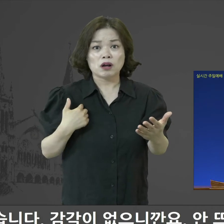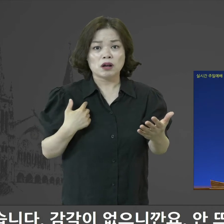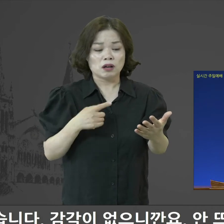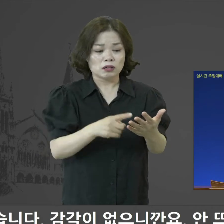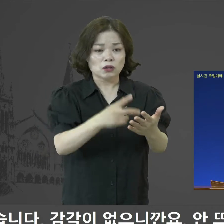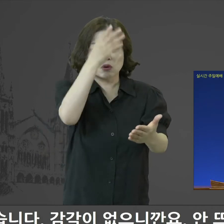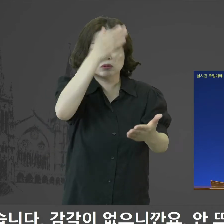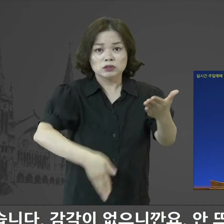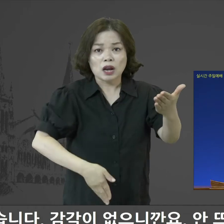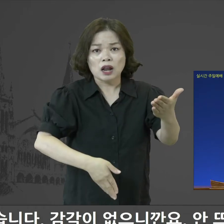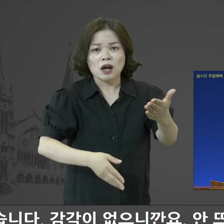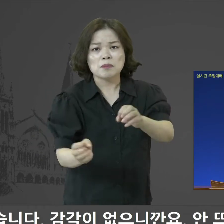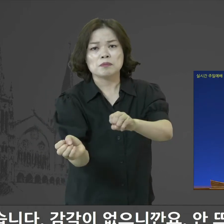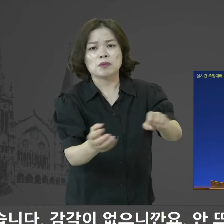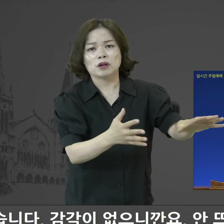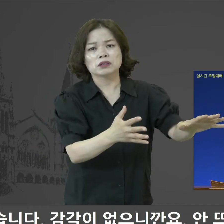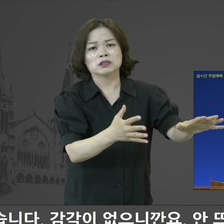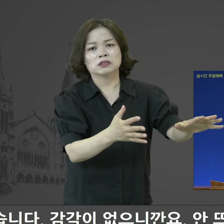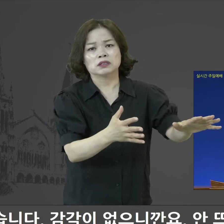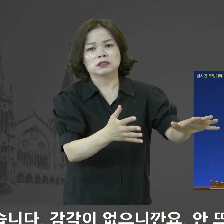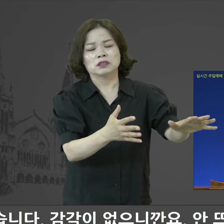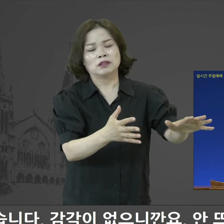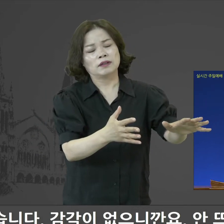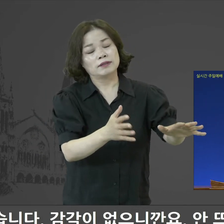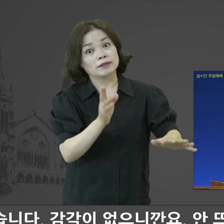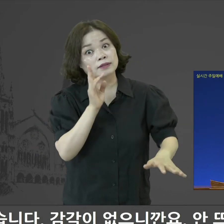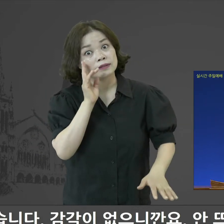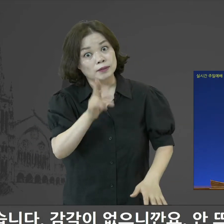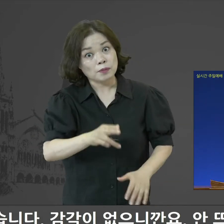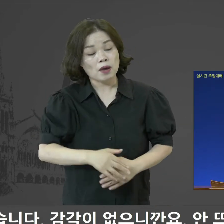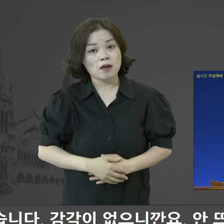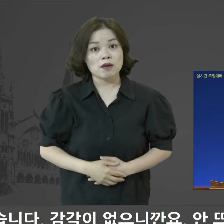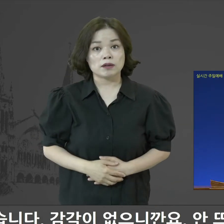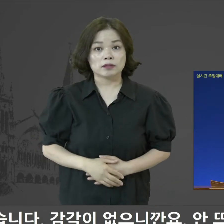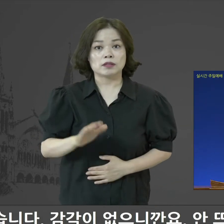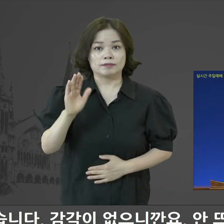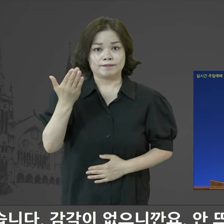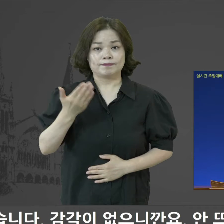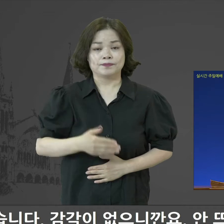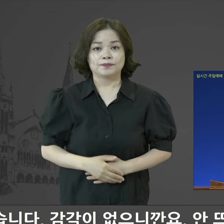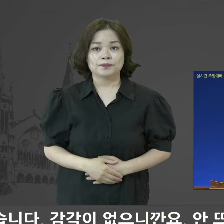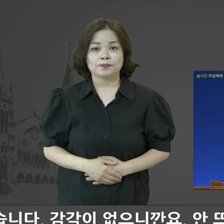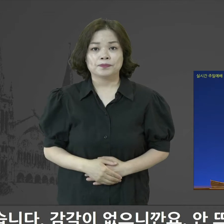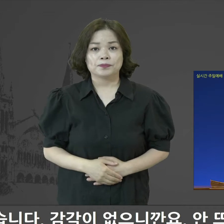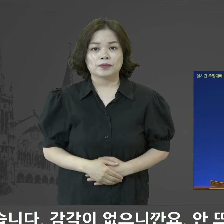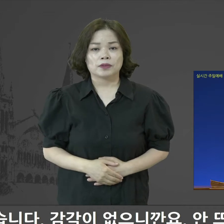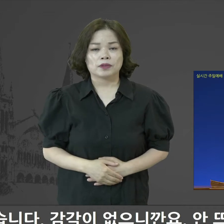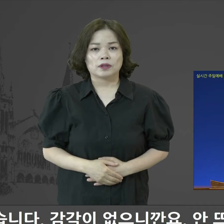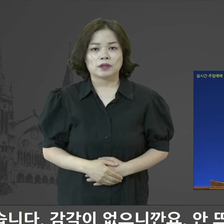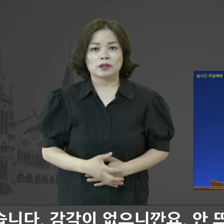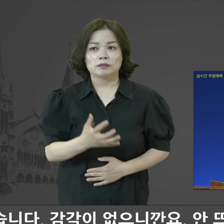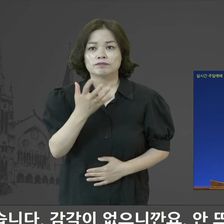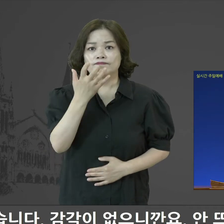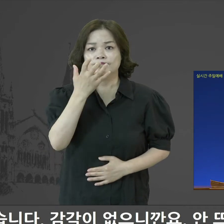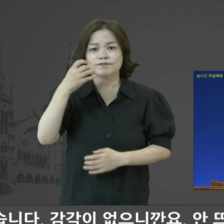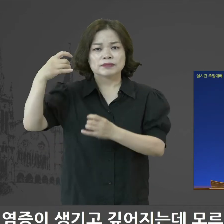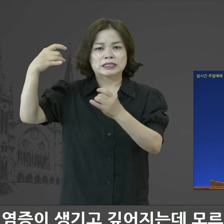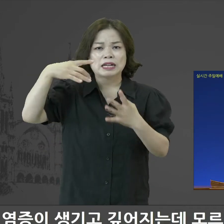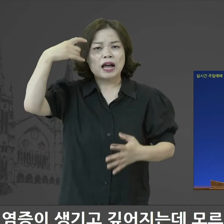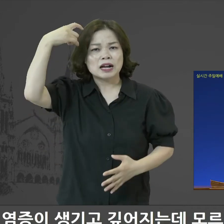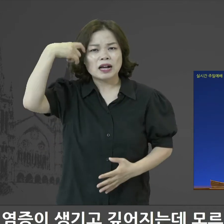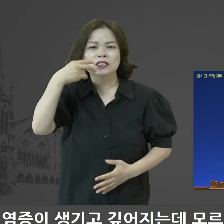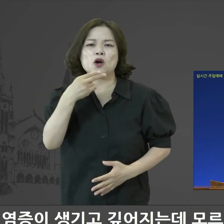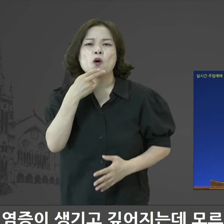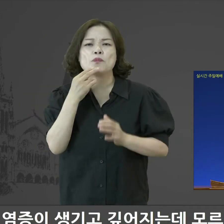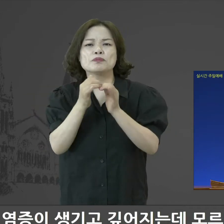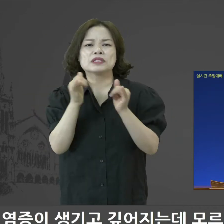잘라 버려야 될 자리까지 가게 되는 겁니다. 이게 감각이 없는